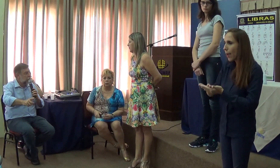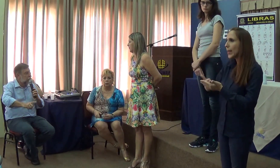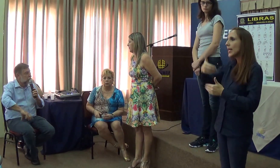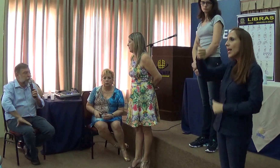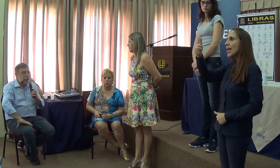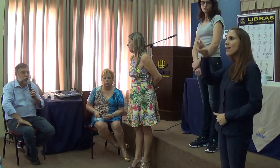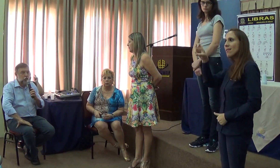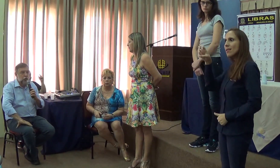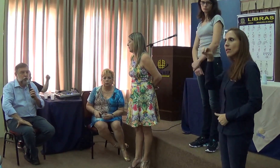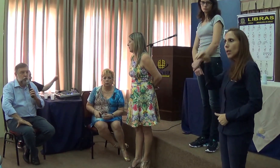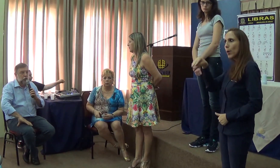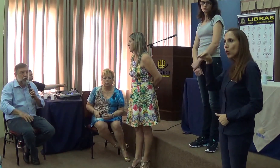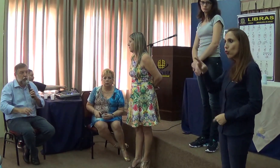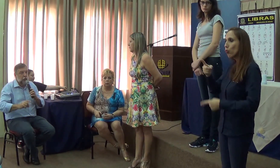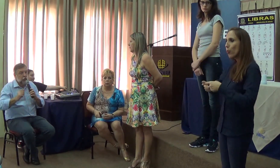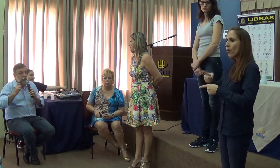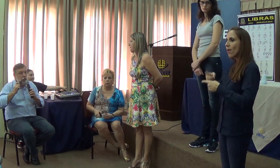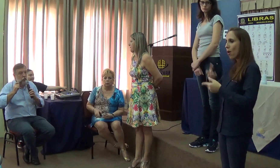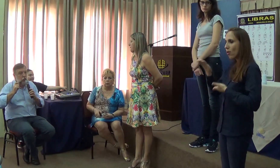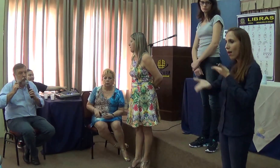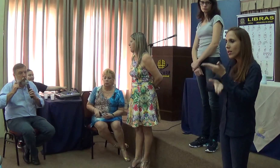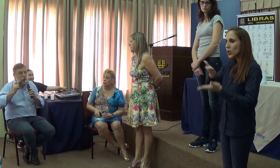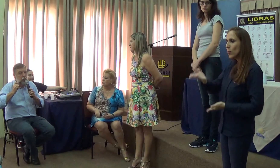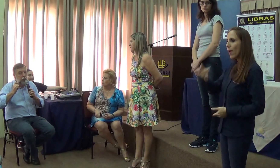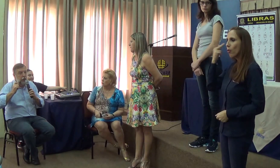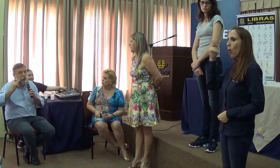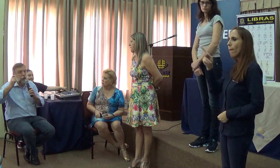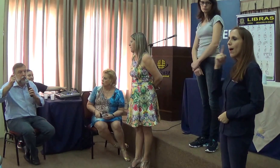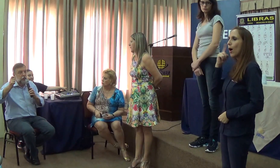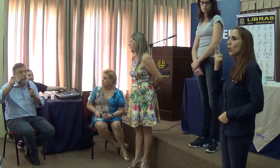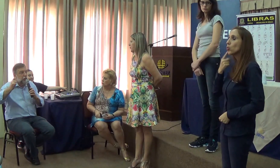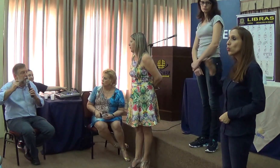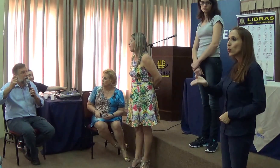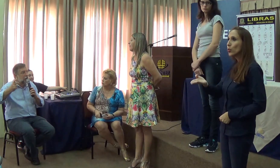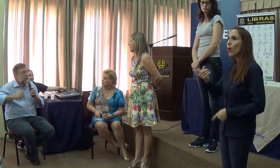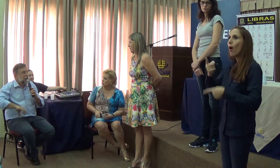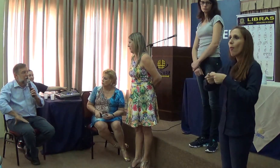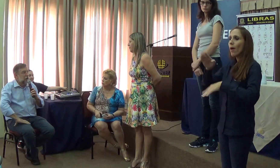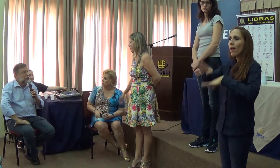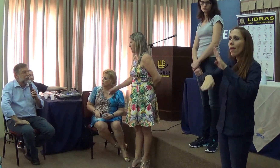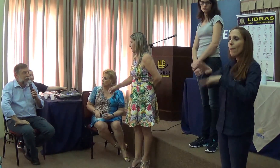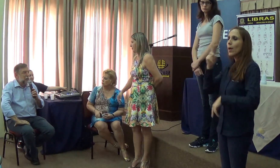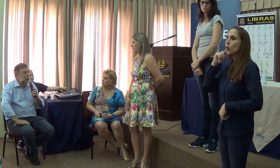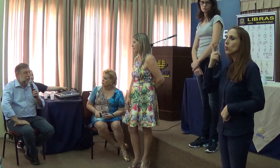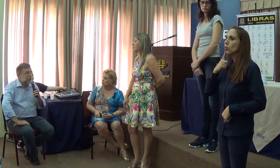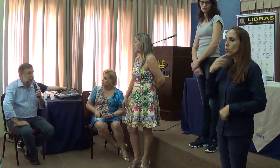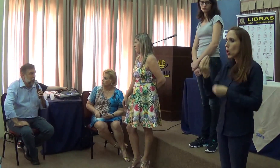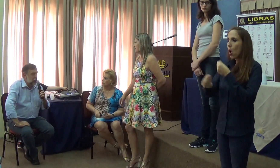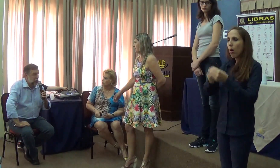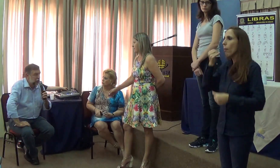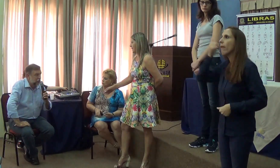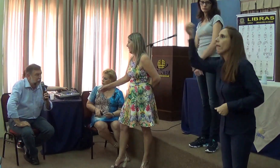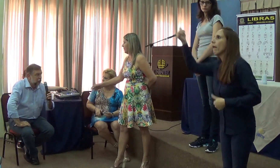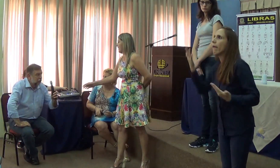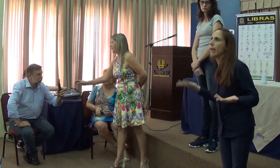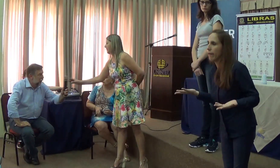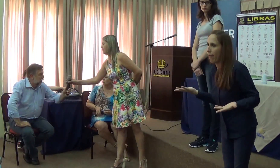estou atendendo uma pessoa surda, que às vezes o surdo não tem nem condição de telefonar para a central.